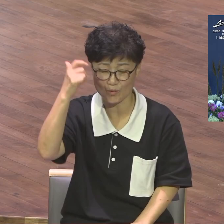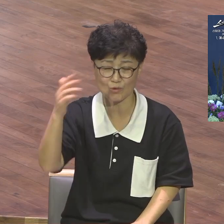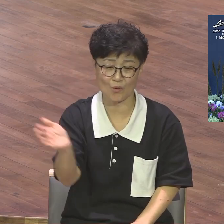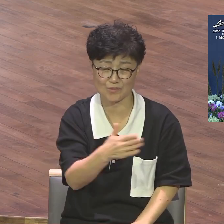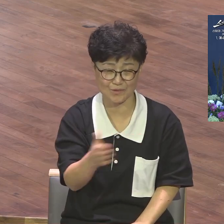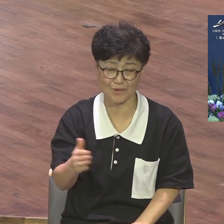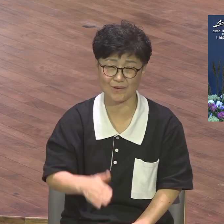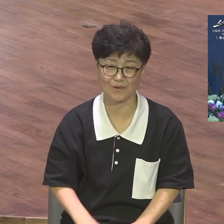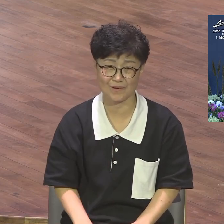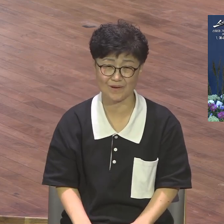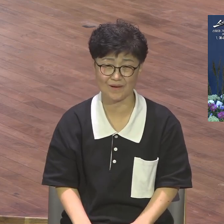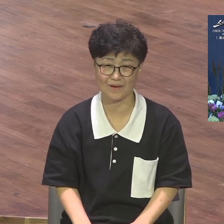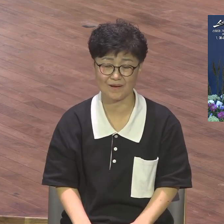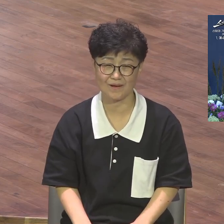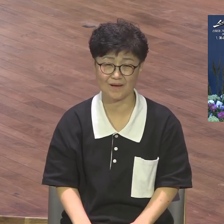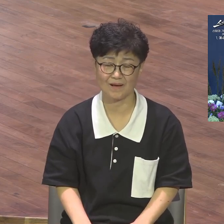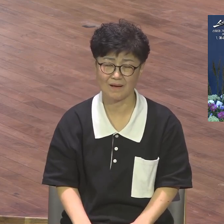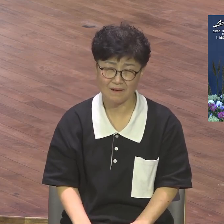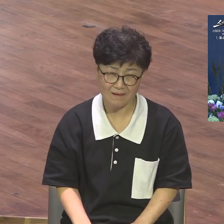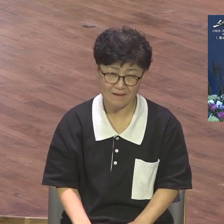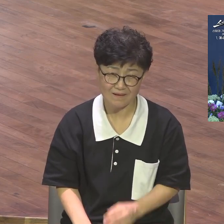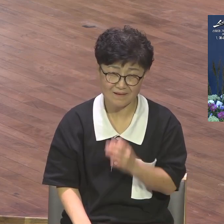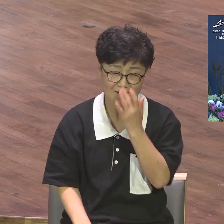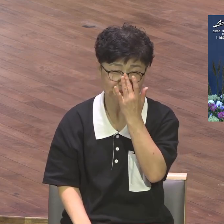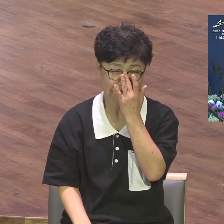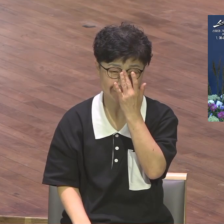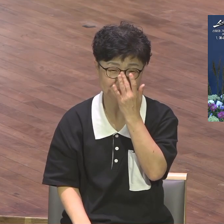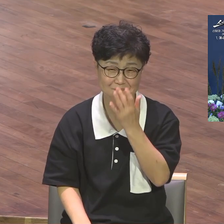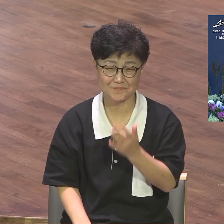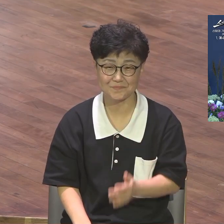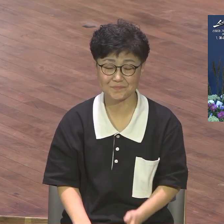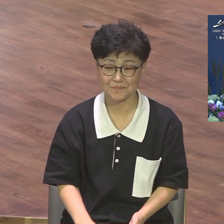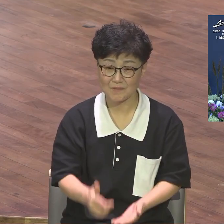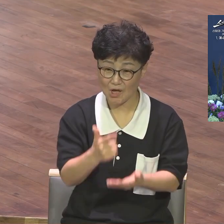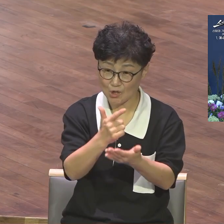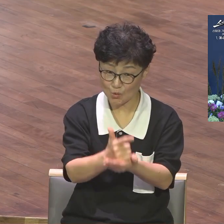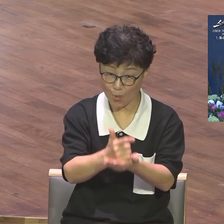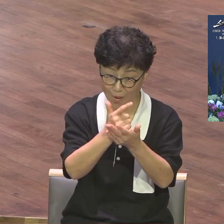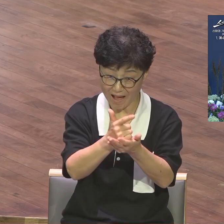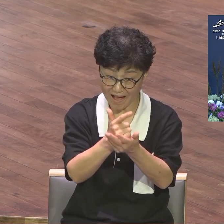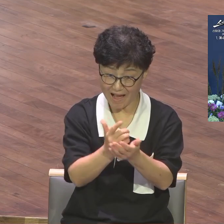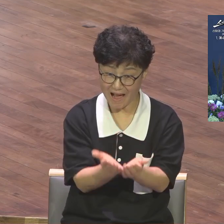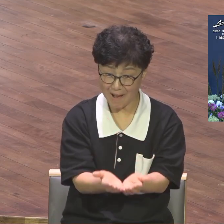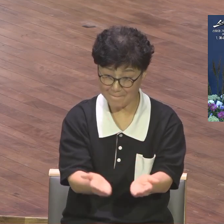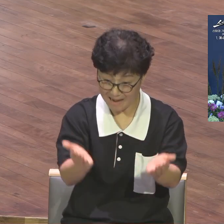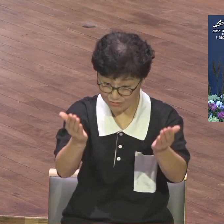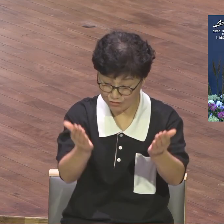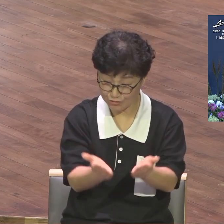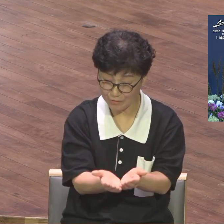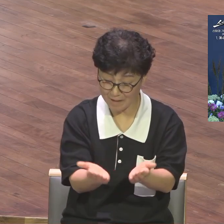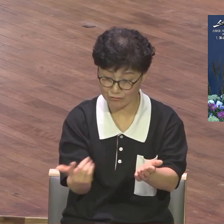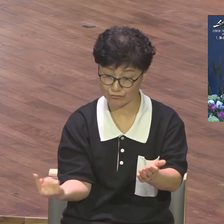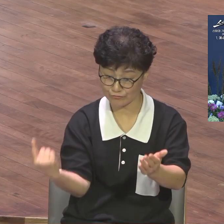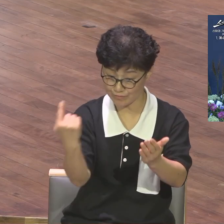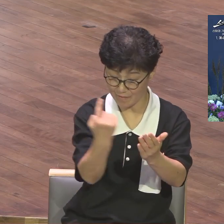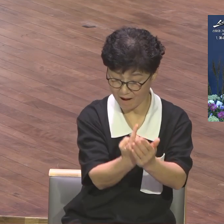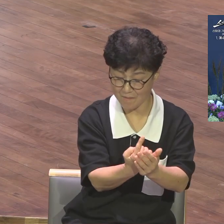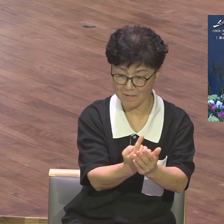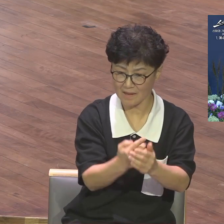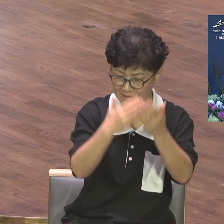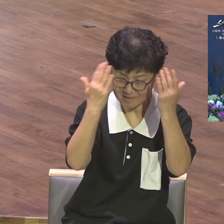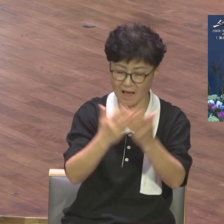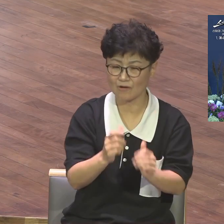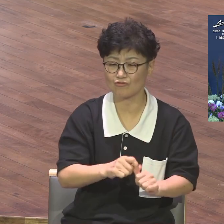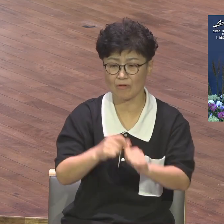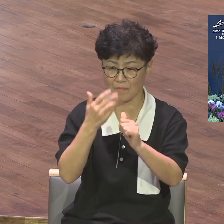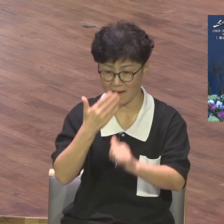않았냐, 노아의 가족명도 타서 노아의 방주에서 구원 받았잖아요. 우리가 보통 방주 하면 구원, 그럼 동물도 구원